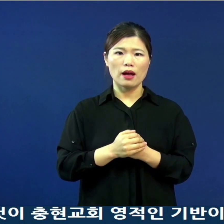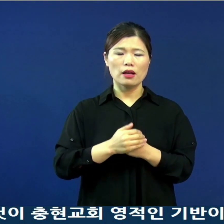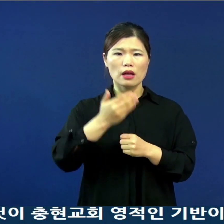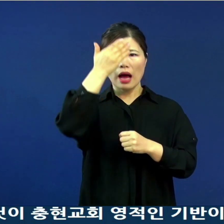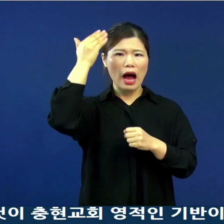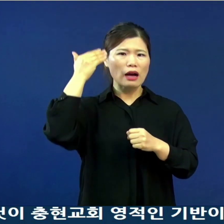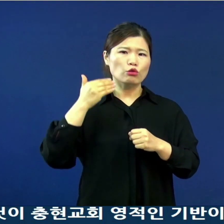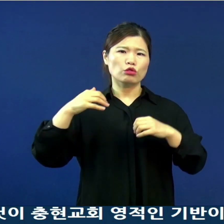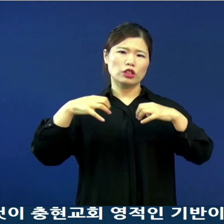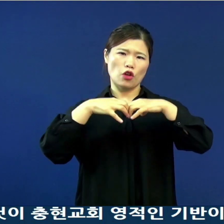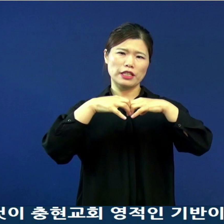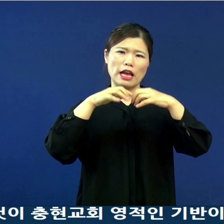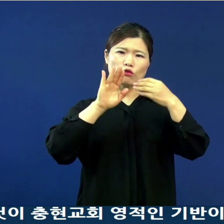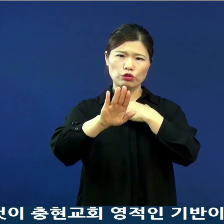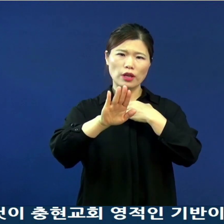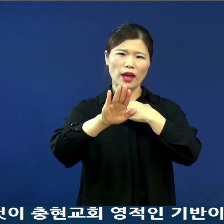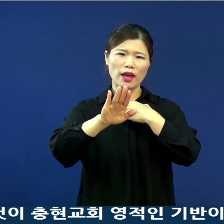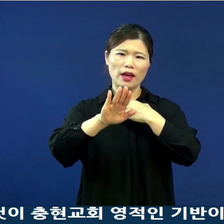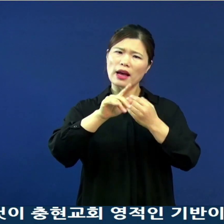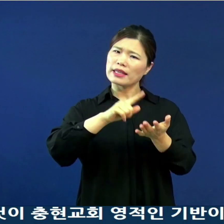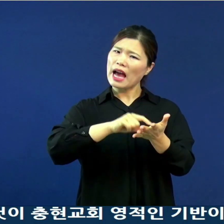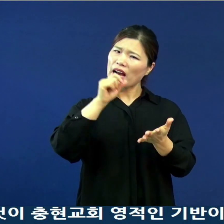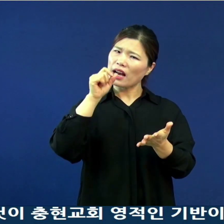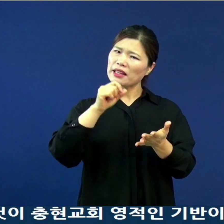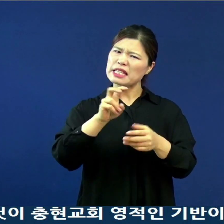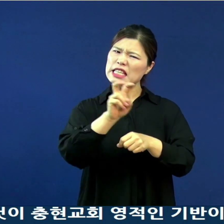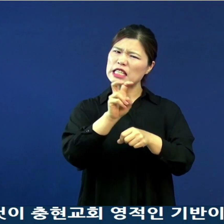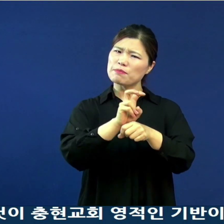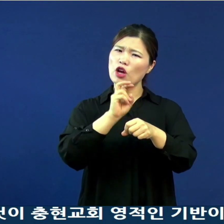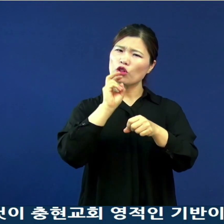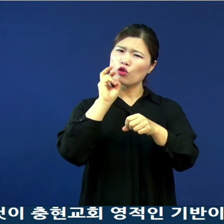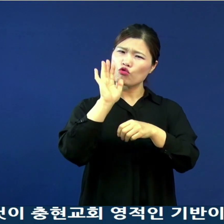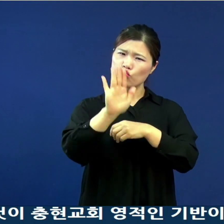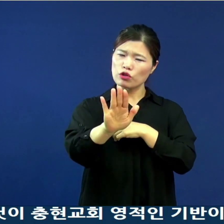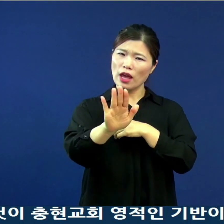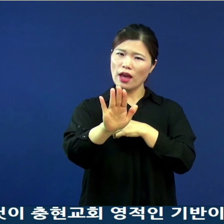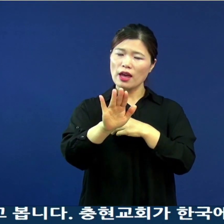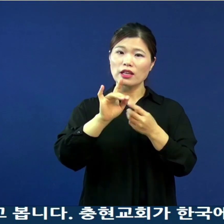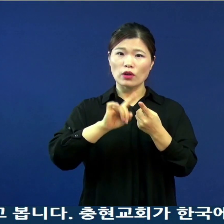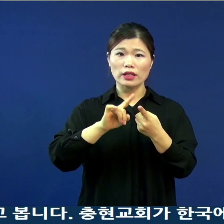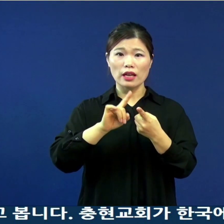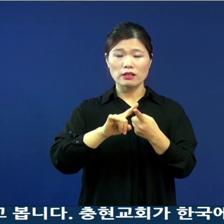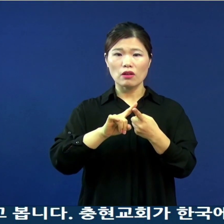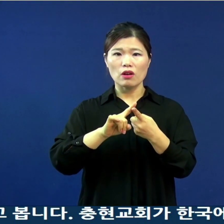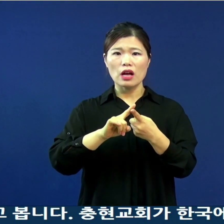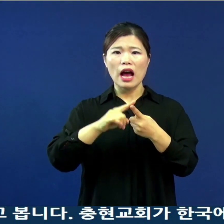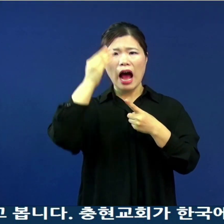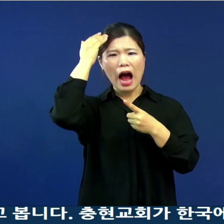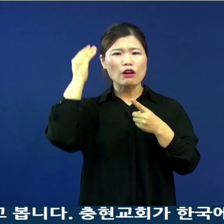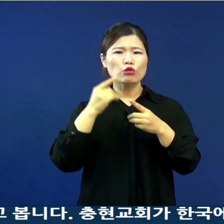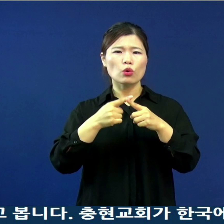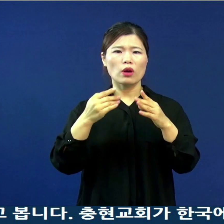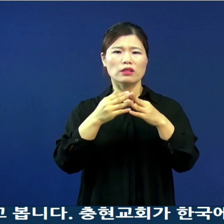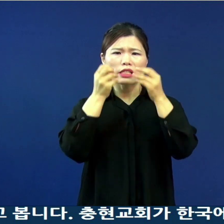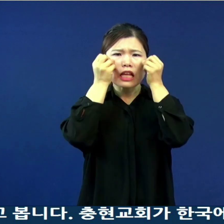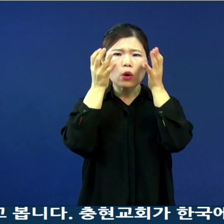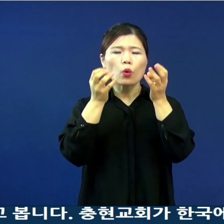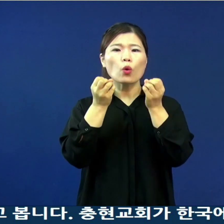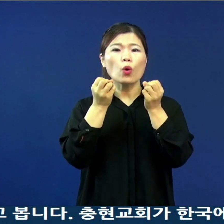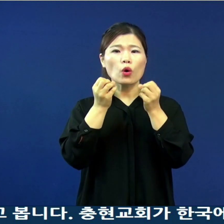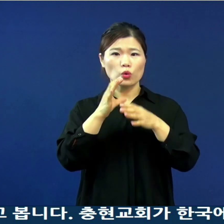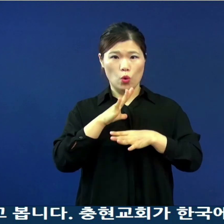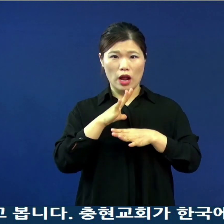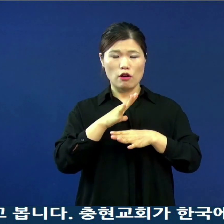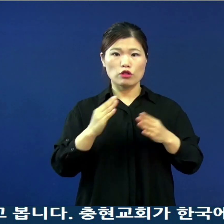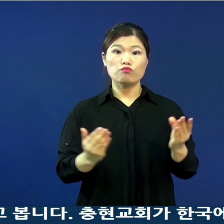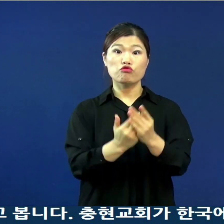한국전쟁 이후 약 20년이 지나면서 한국 교회에는 새롭고 놀라운 부흥이 찾아왔는데